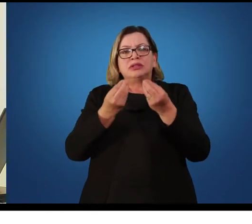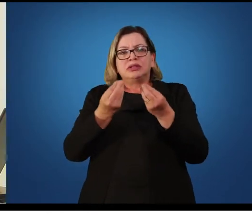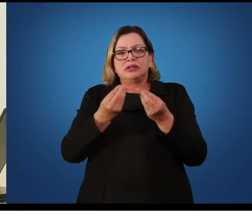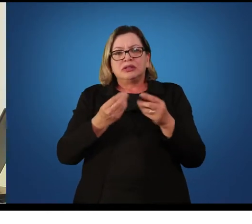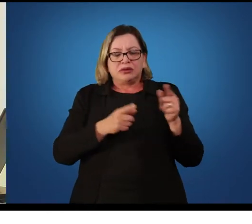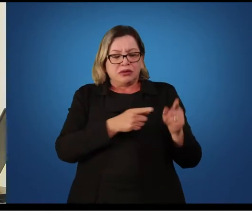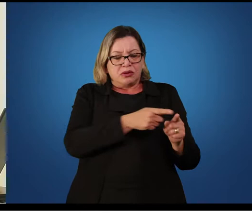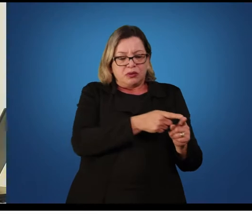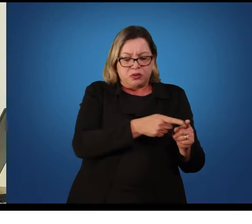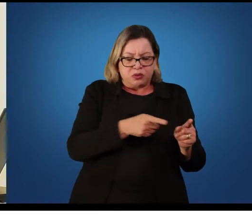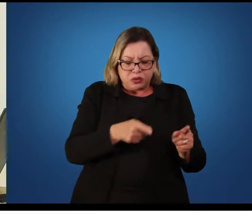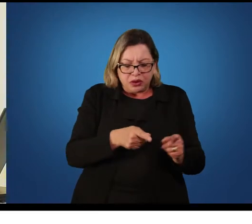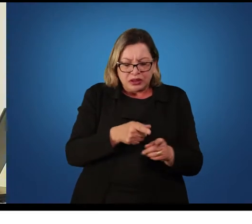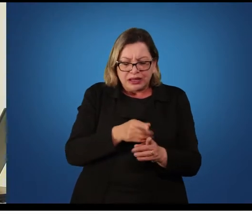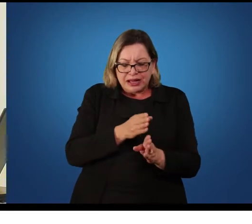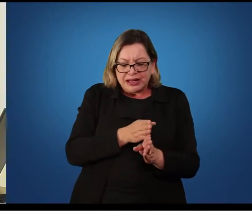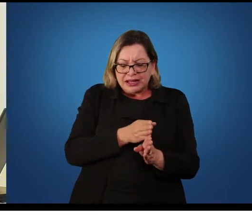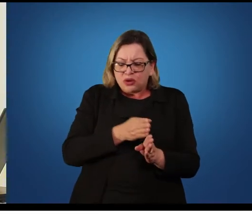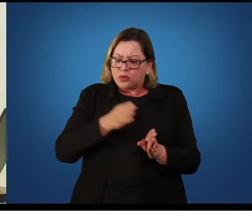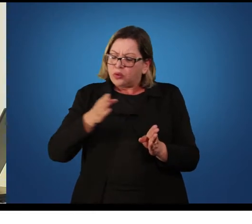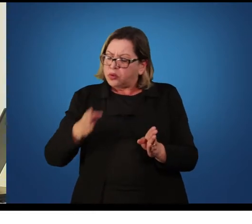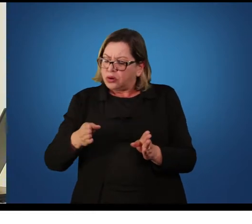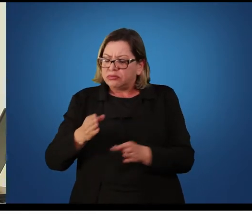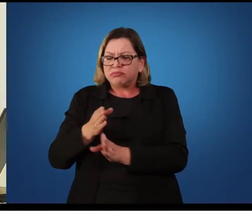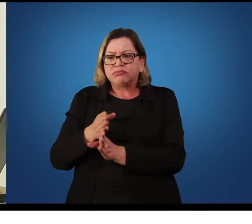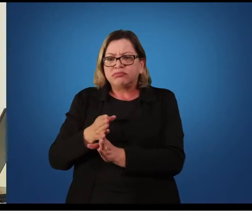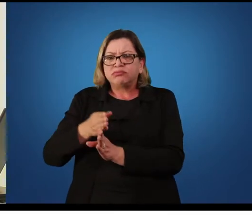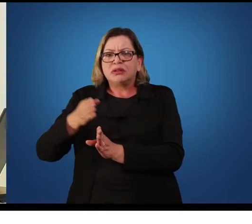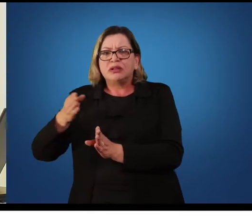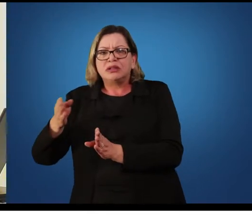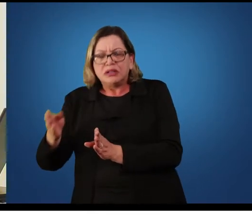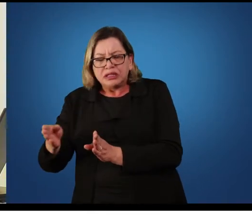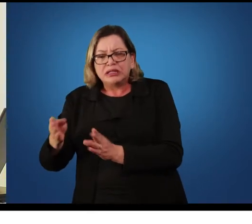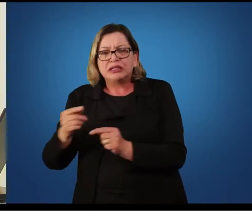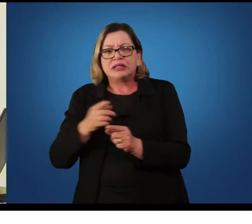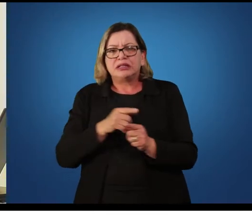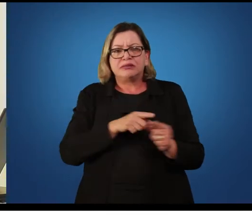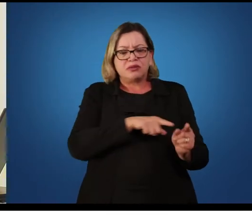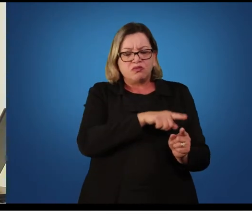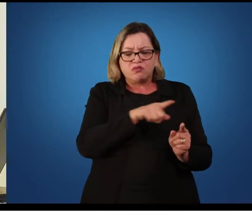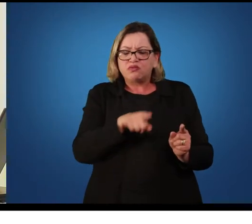estágio cognitivo, passa para o estágio associativo e passa para o estágio autônomo.